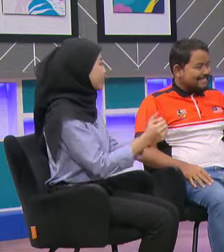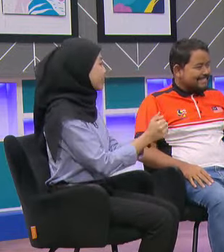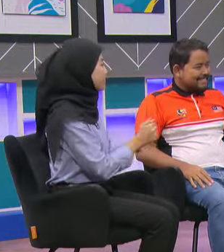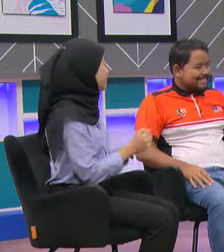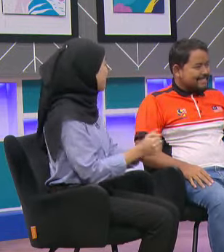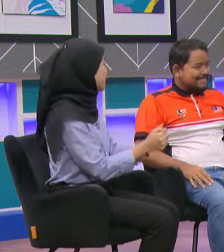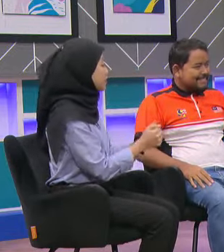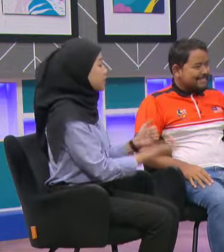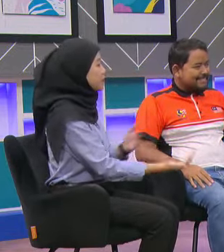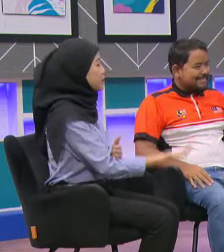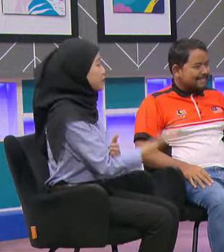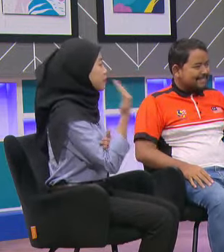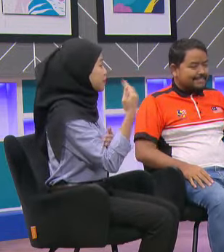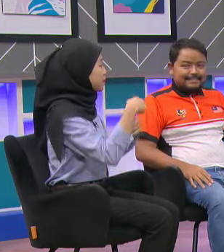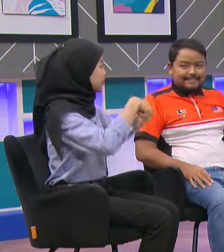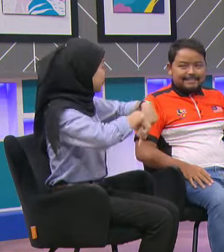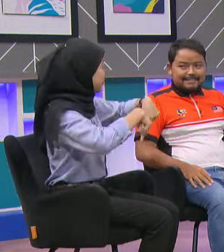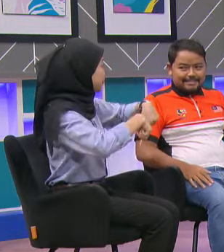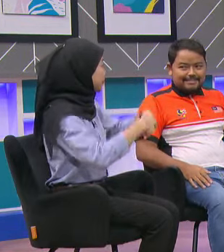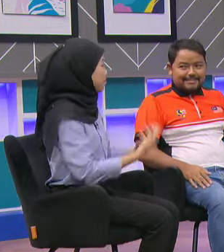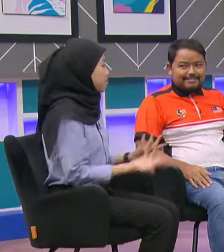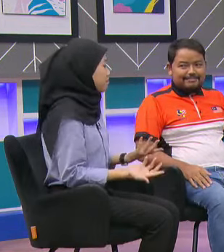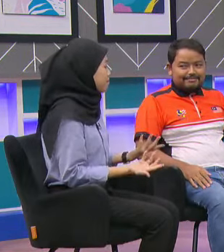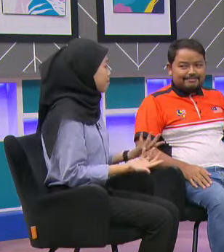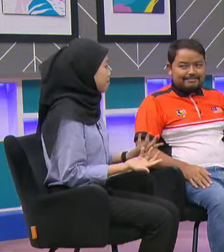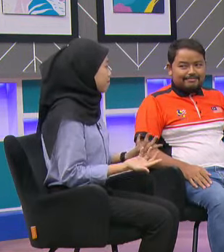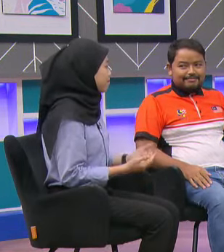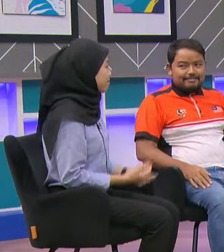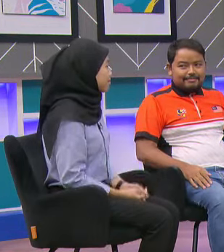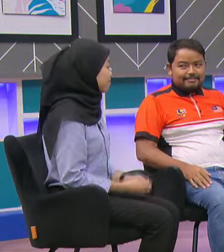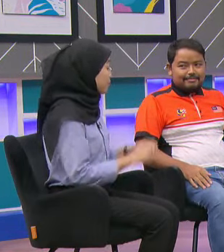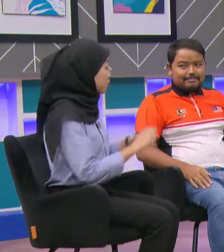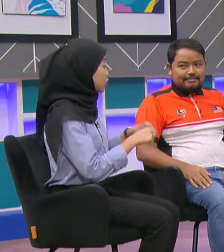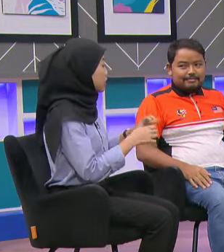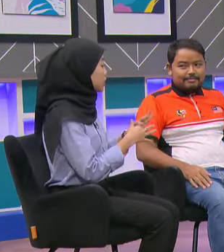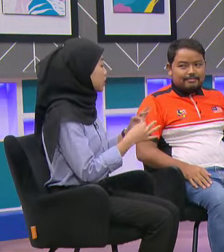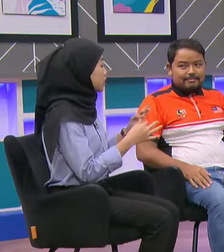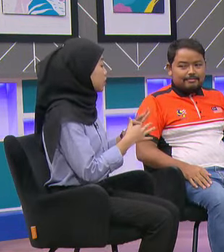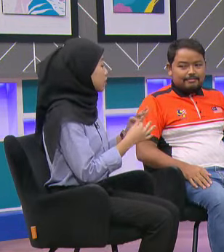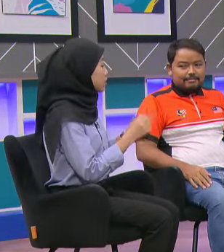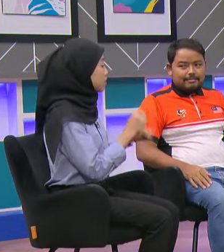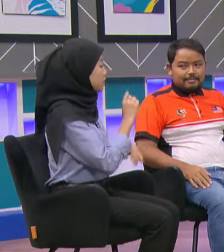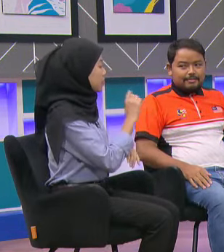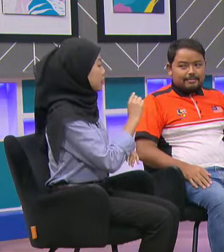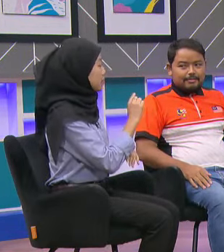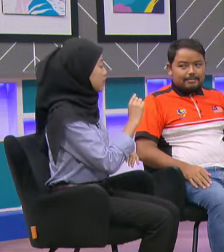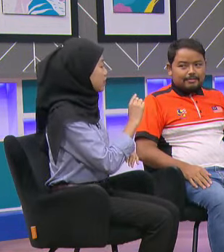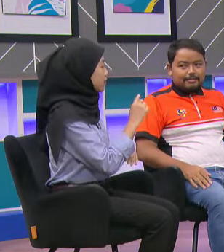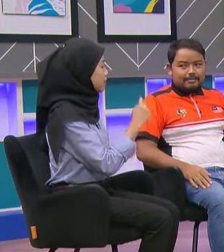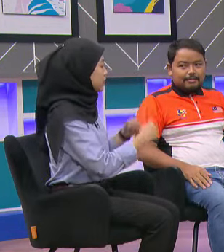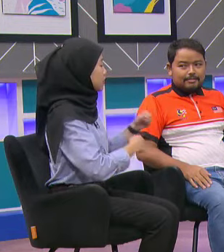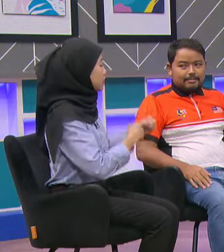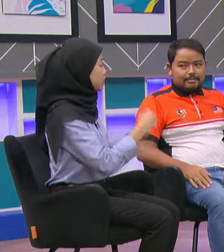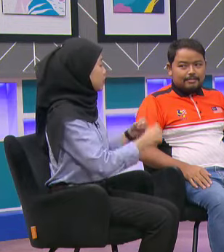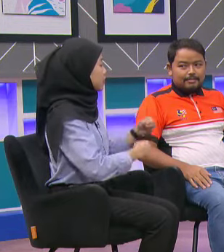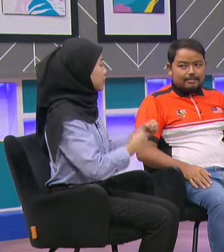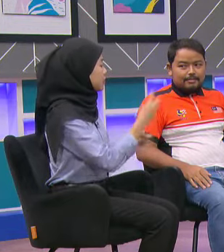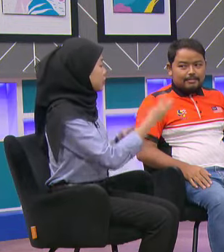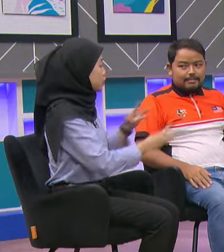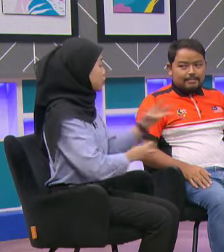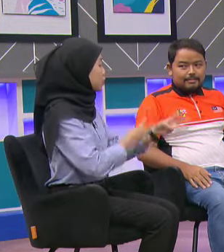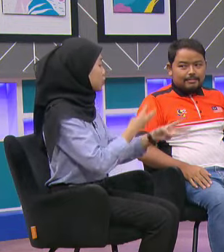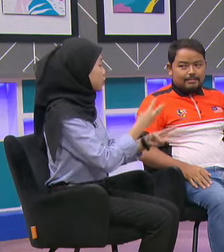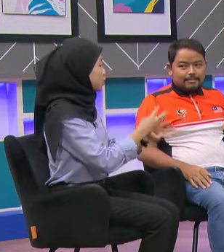ini Jadi mungkin boleh kita cerita terlebih dahulu berkenaan tentang kejauhan bola sepak